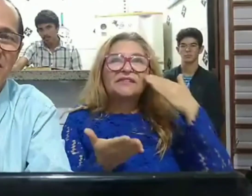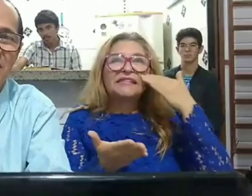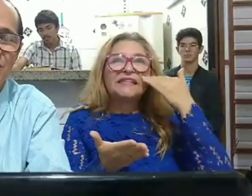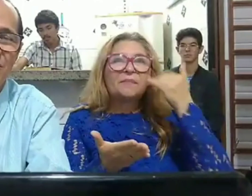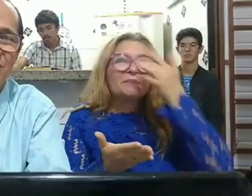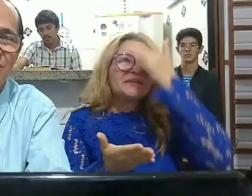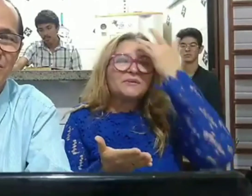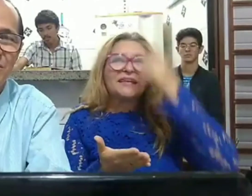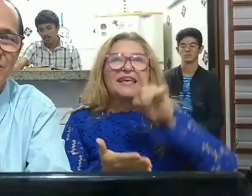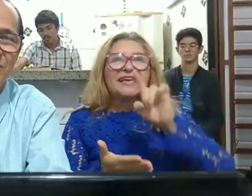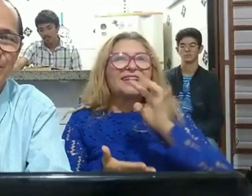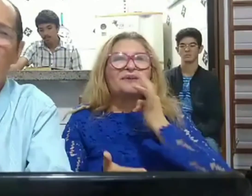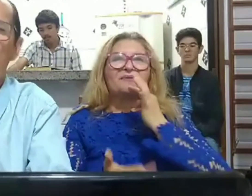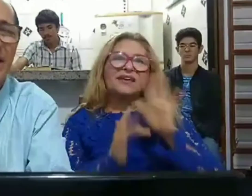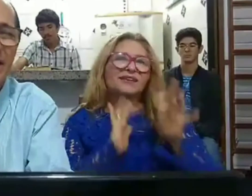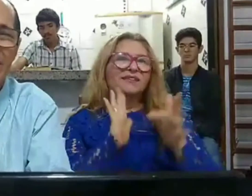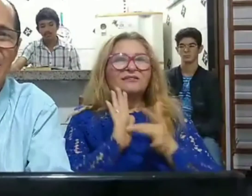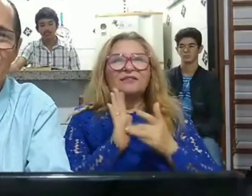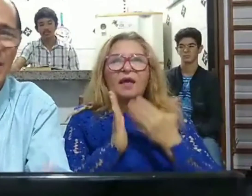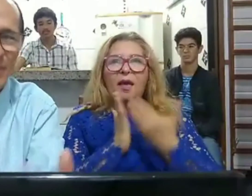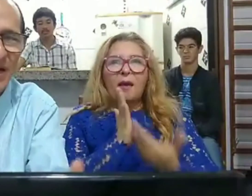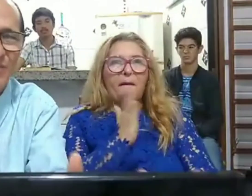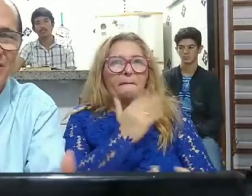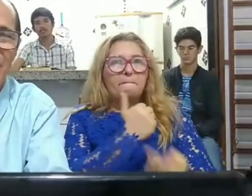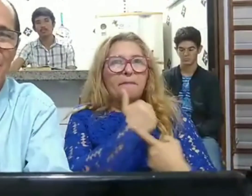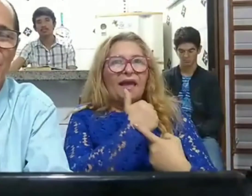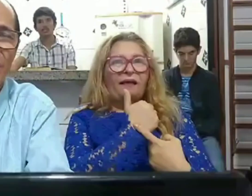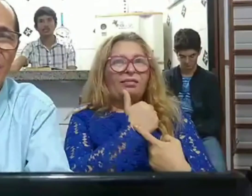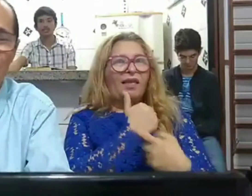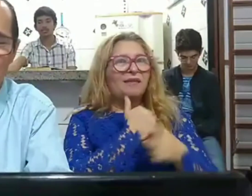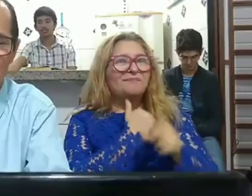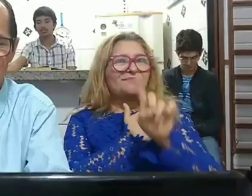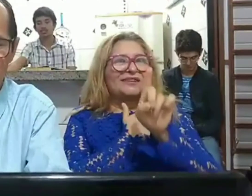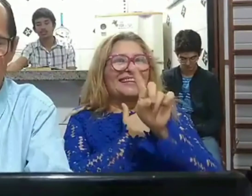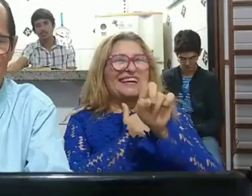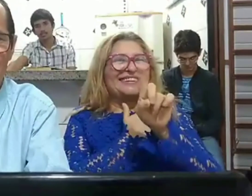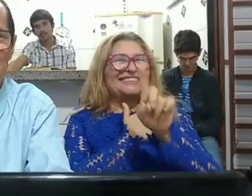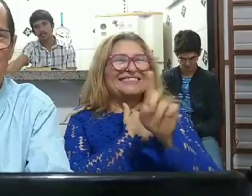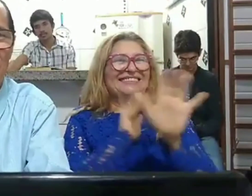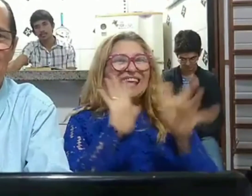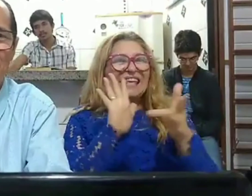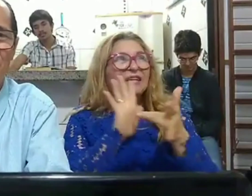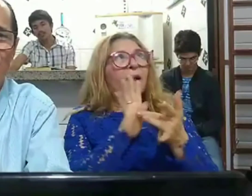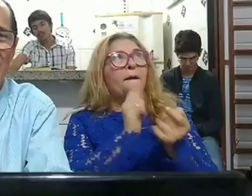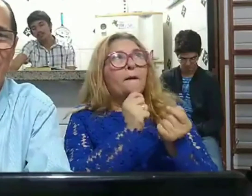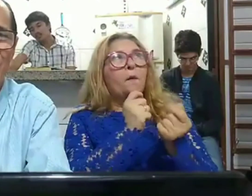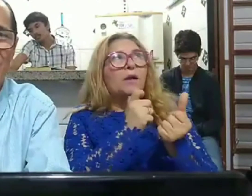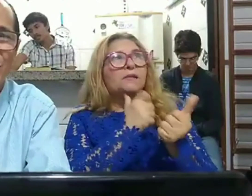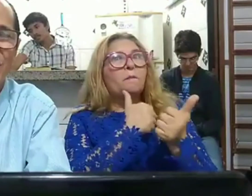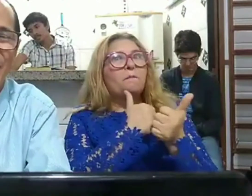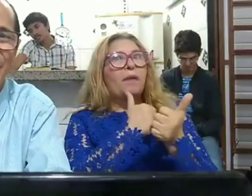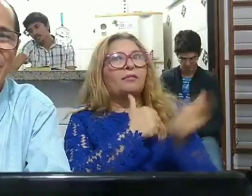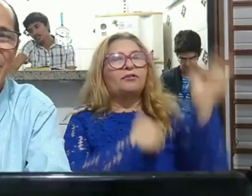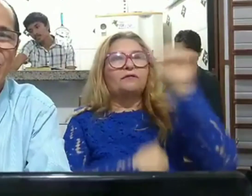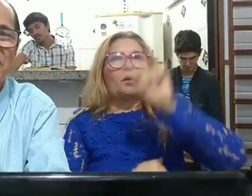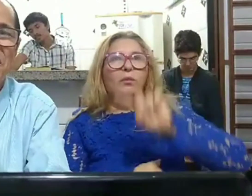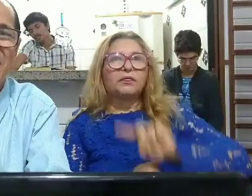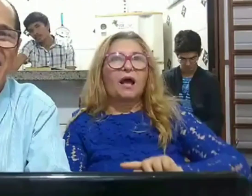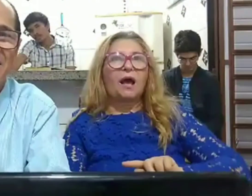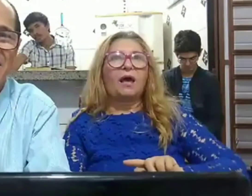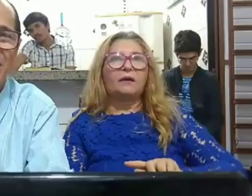conhecem Cristo. Não perca tempo, não percamos tempo, porque Jesus está mais próximo de voltar do que nunca.